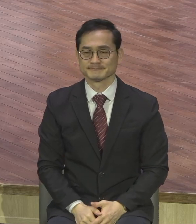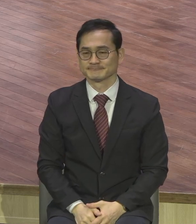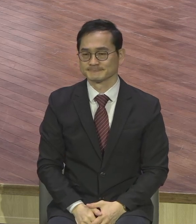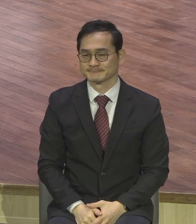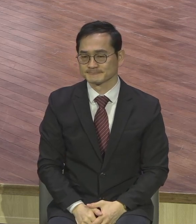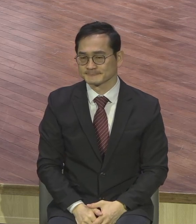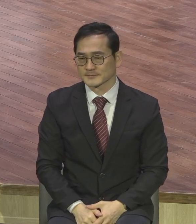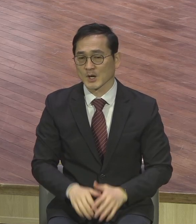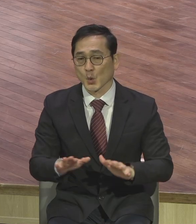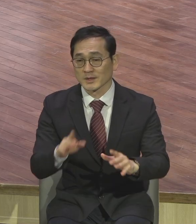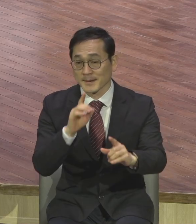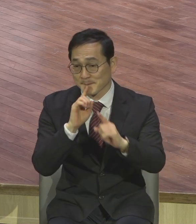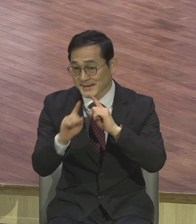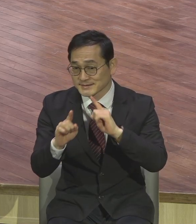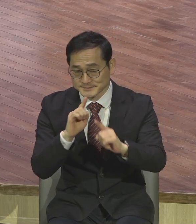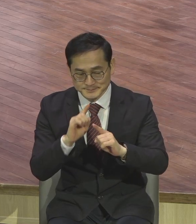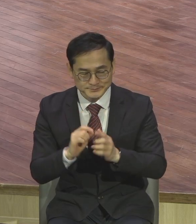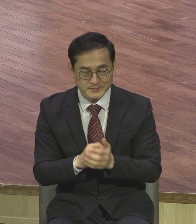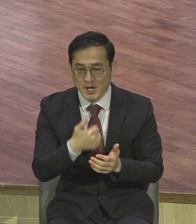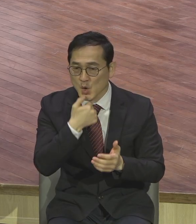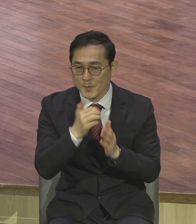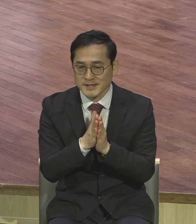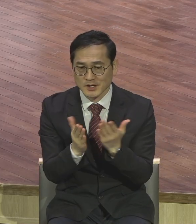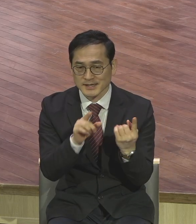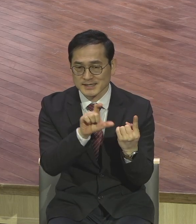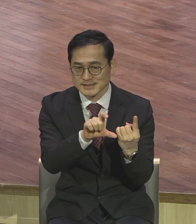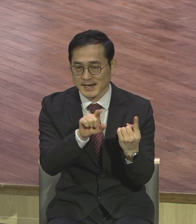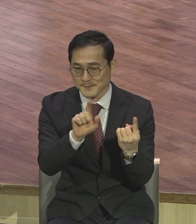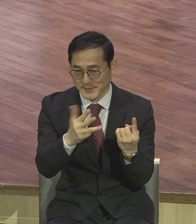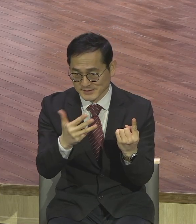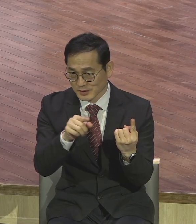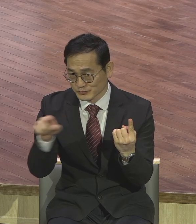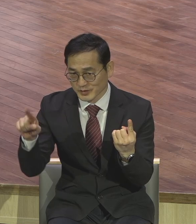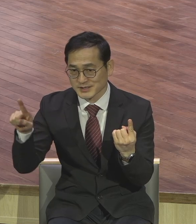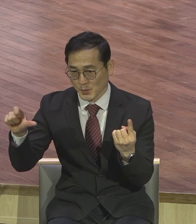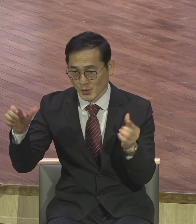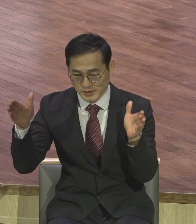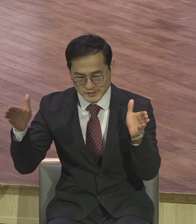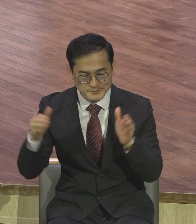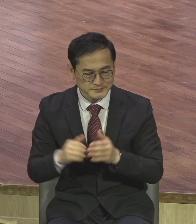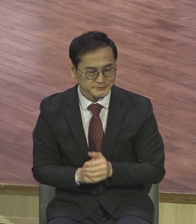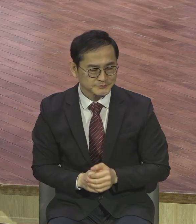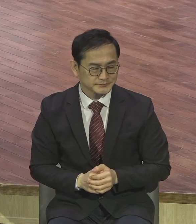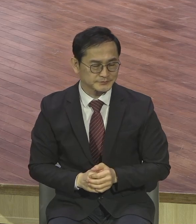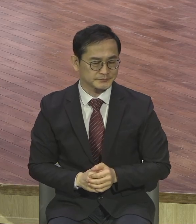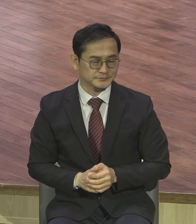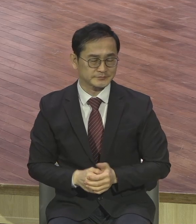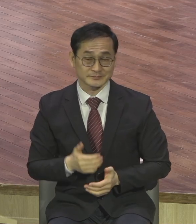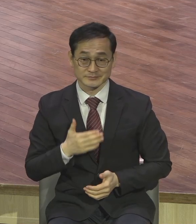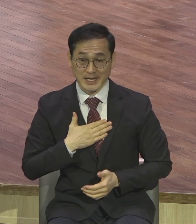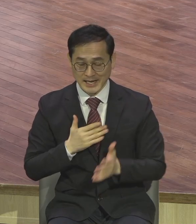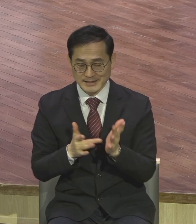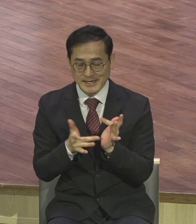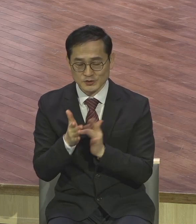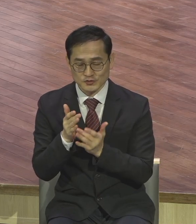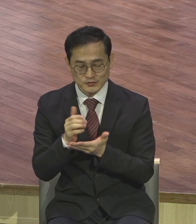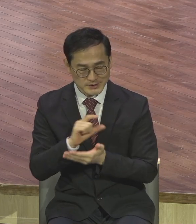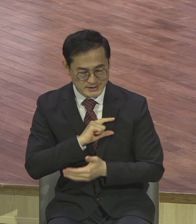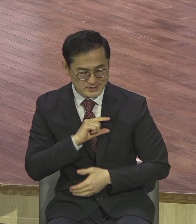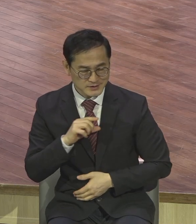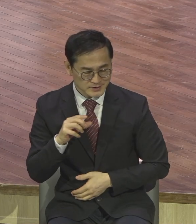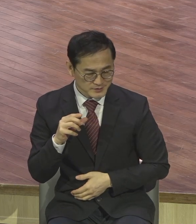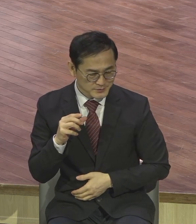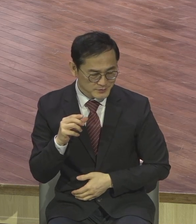오늘 은혜 받고 성취될 하나님의 말씀은 로마서 1장 8절에서 15절 말씀입니다. 먼저 내가 예수 그리스도로